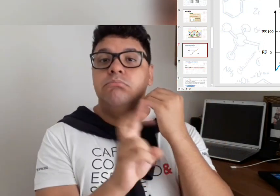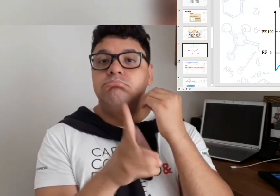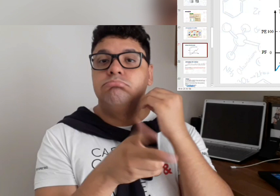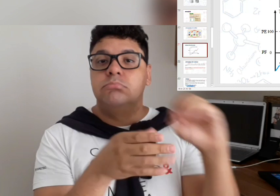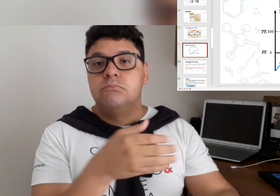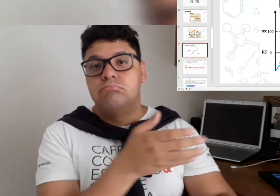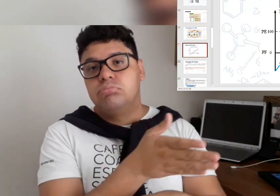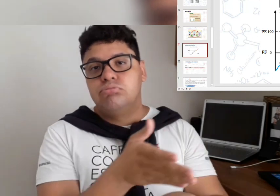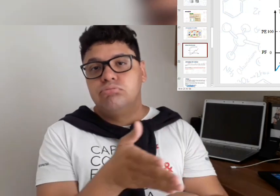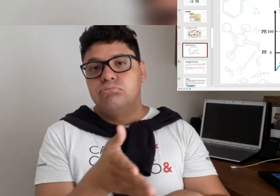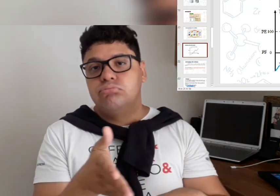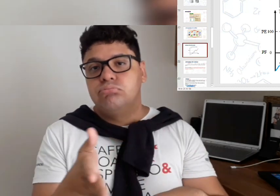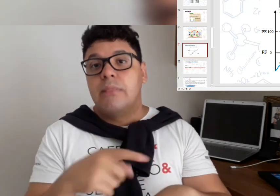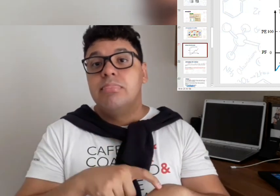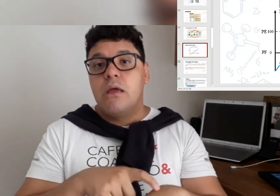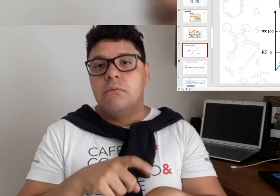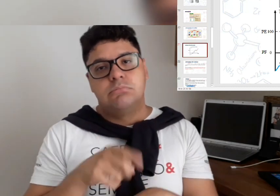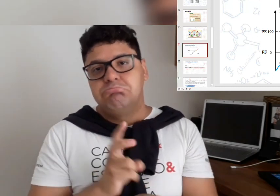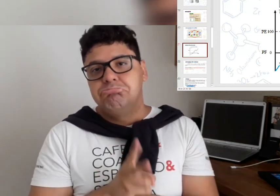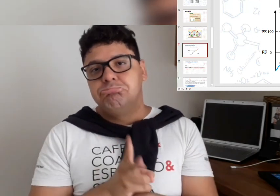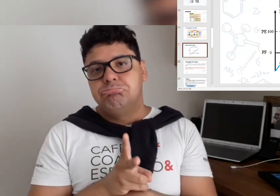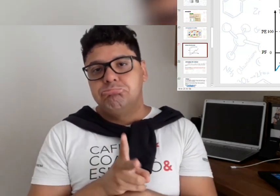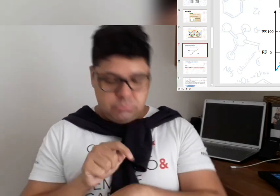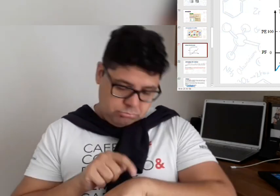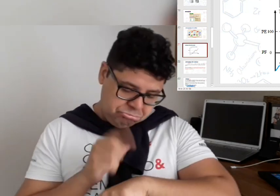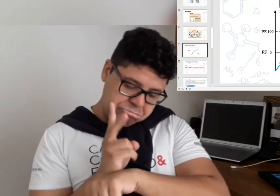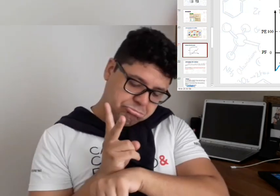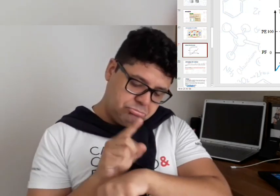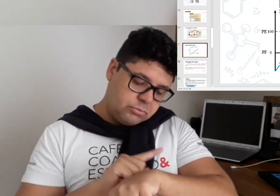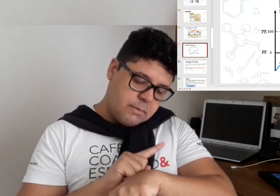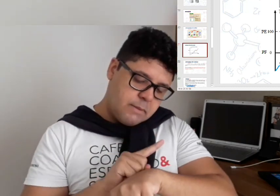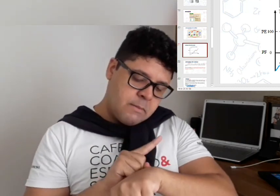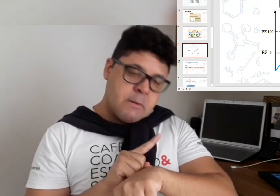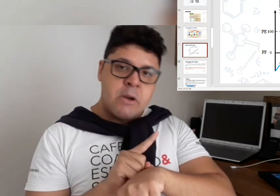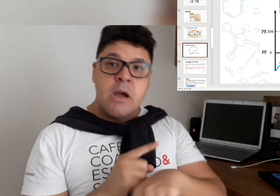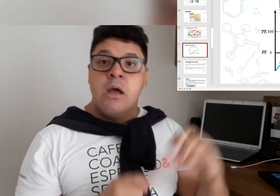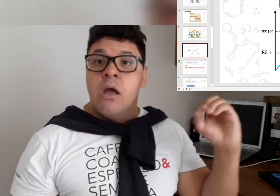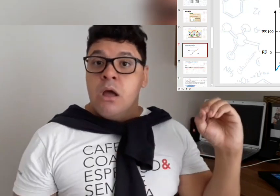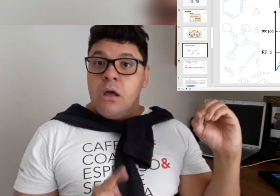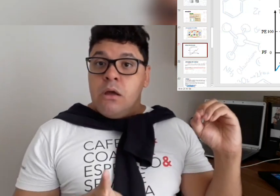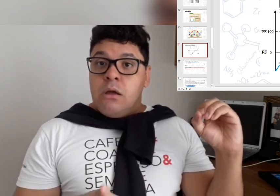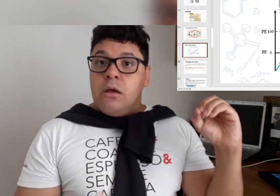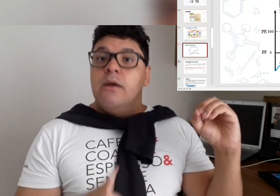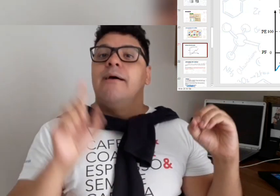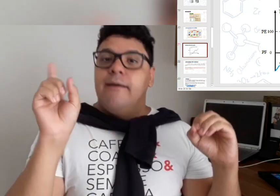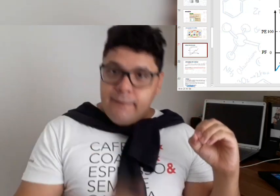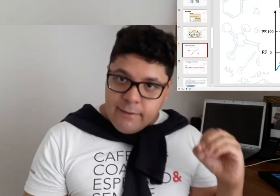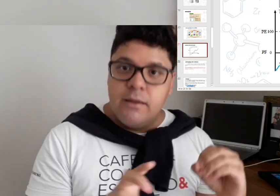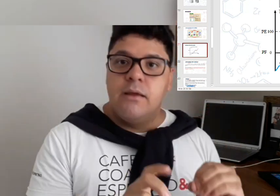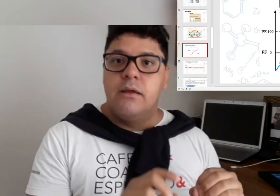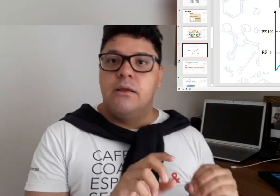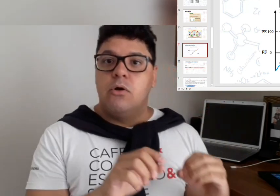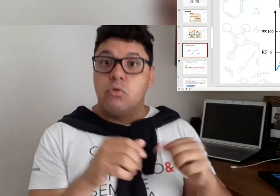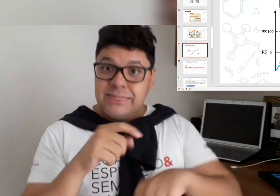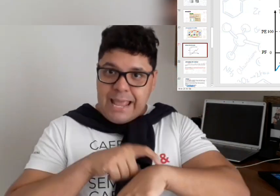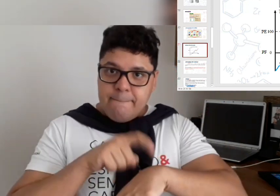correndo. O tempo não vai parar porque a temperatura tá parada também, né? Então, esse ponto a gente chama